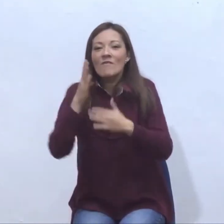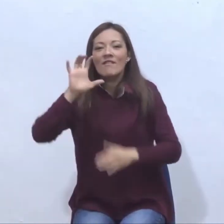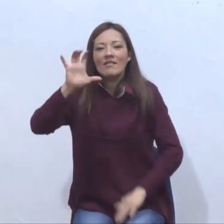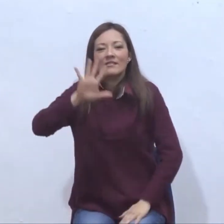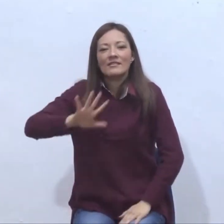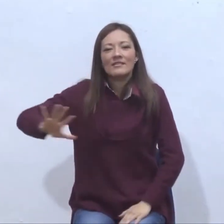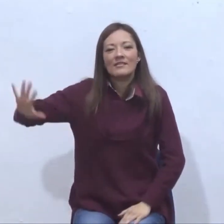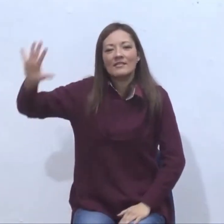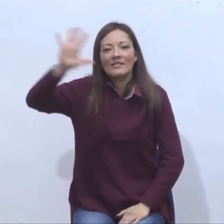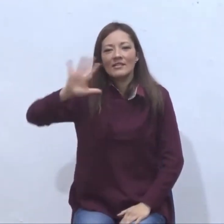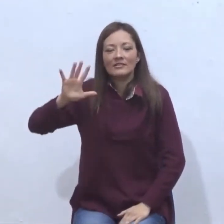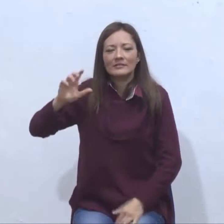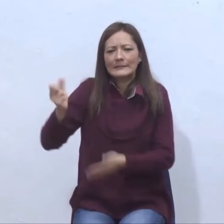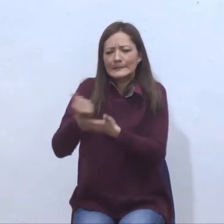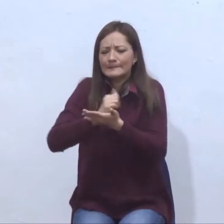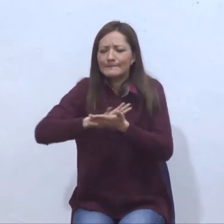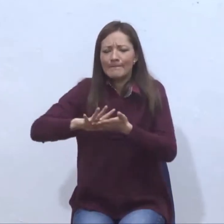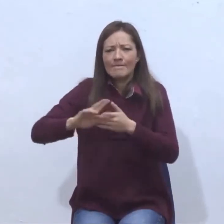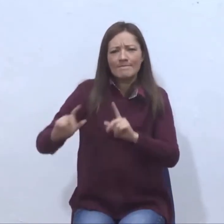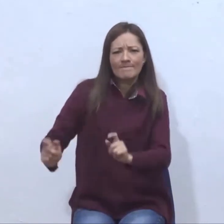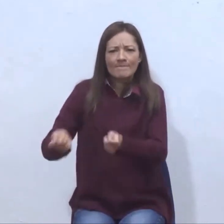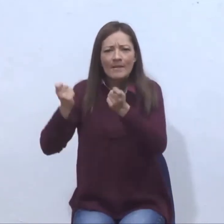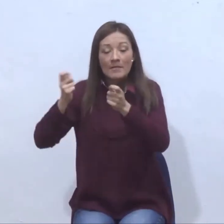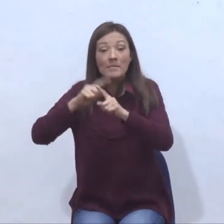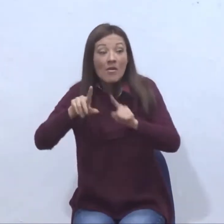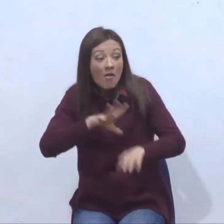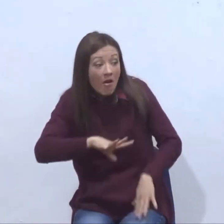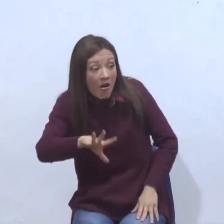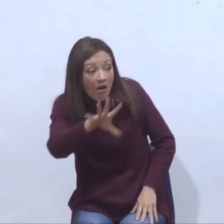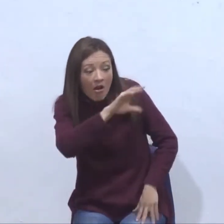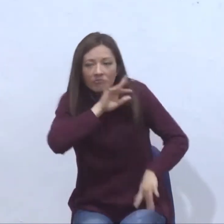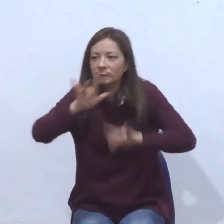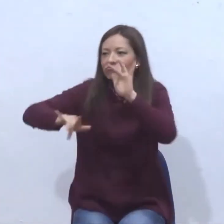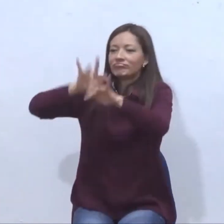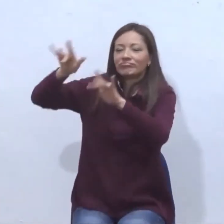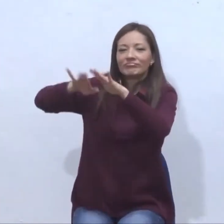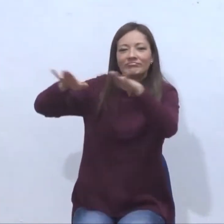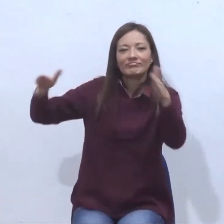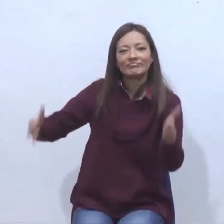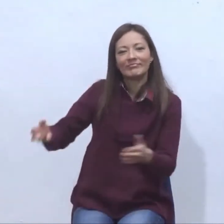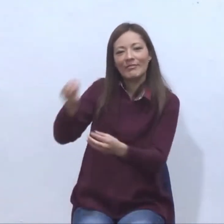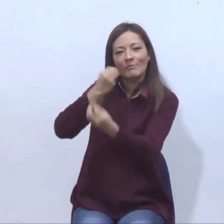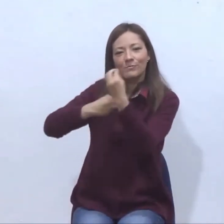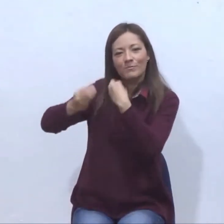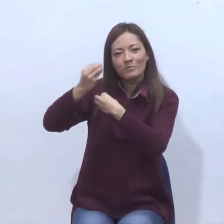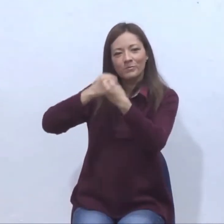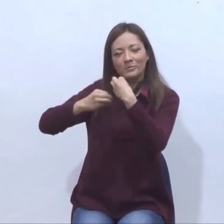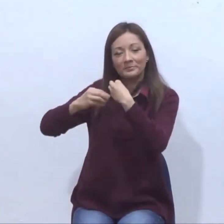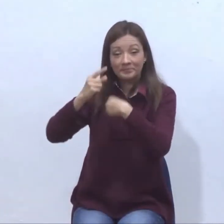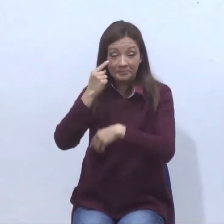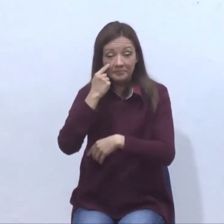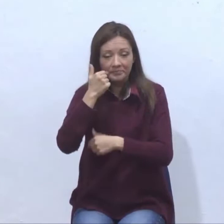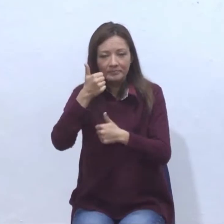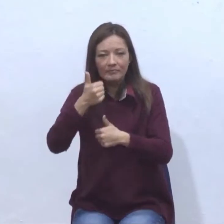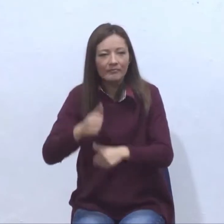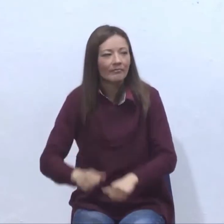nación santa, una nación redimida, pero todos debemos venir al banquete. Todos aquí reunidos. Ahora bien,